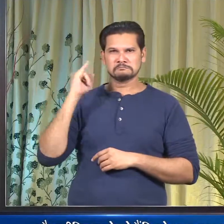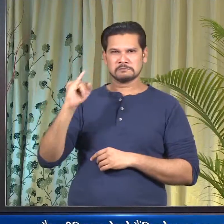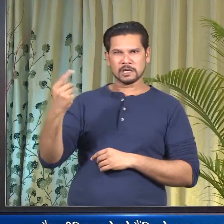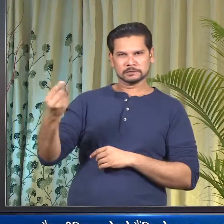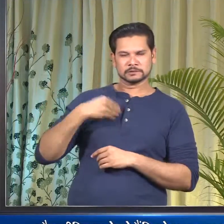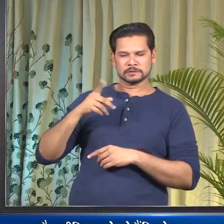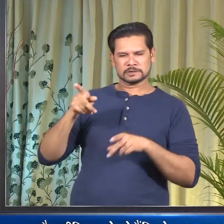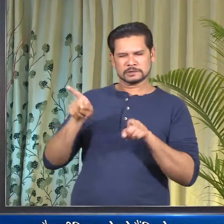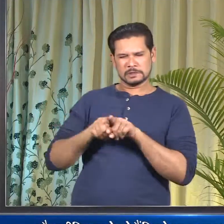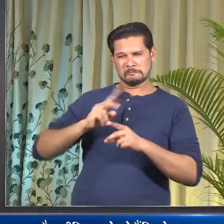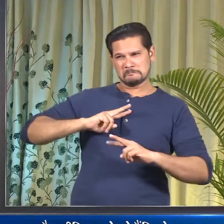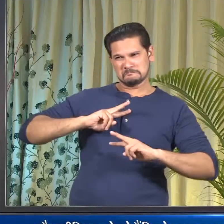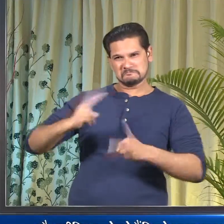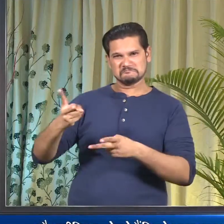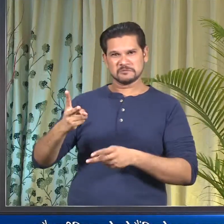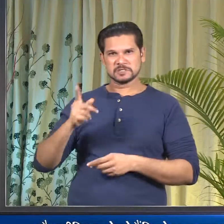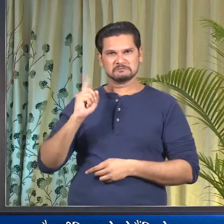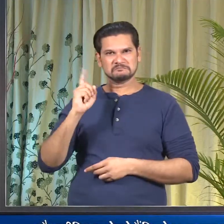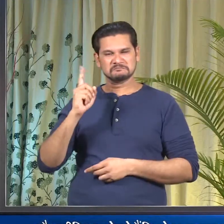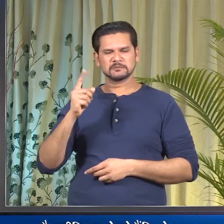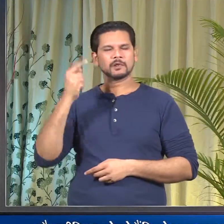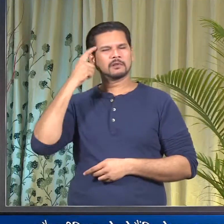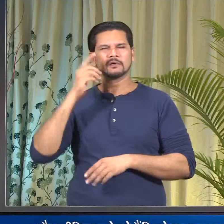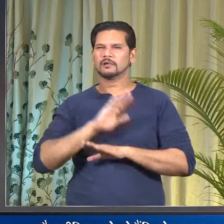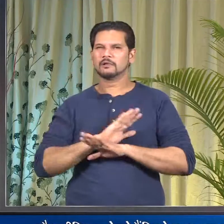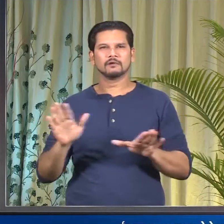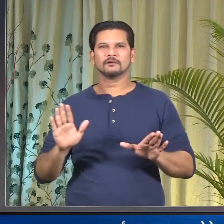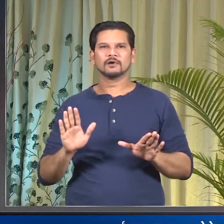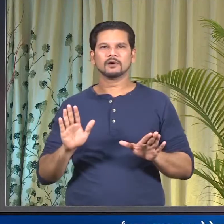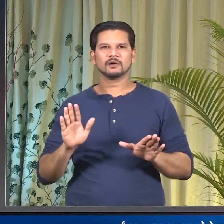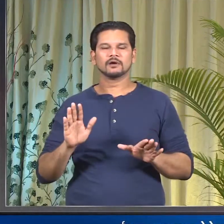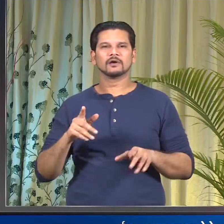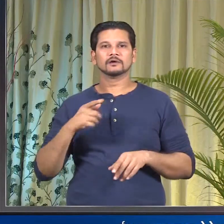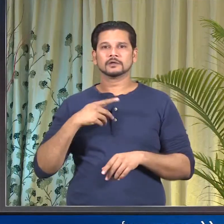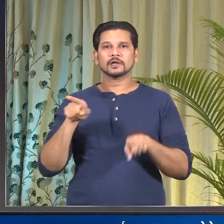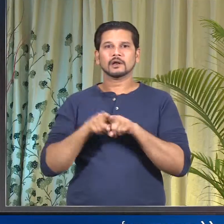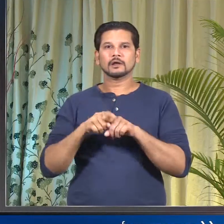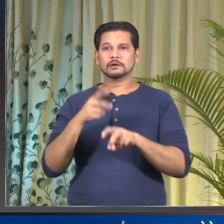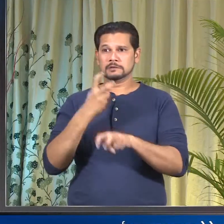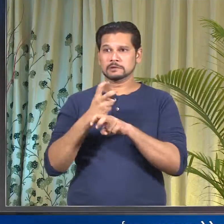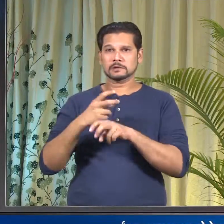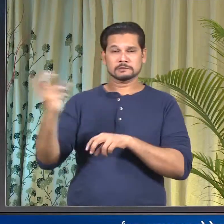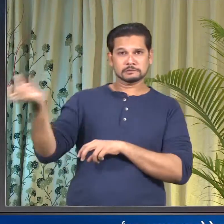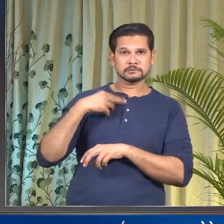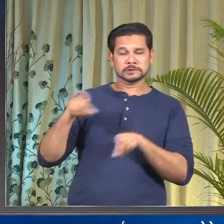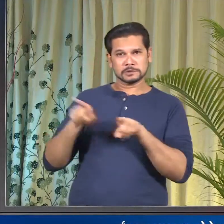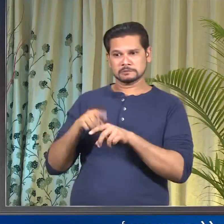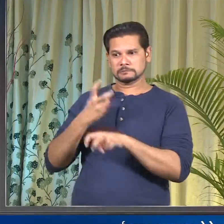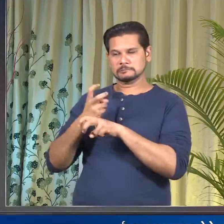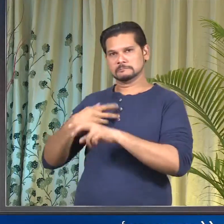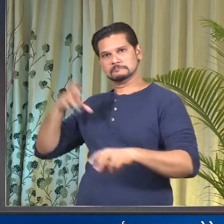इसने जैसा किया है, वैसा ही उसको मिलना चाहिए नही इंट का जबाब पत्थर से देना है नहीं,